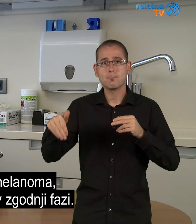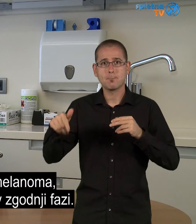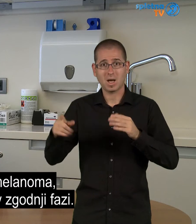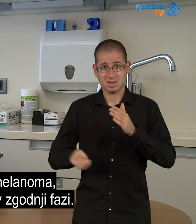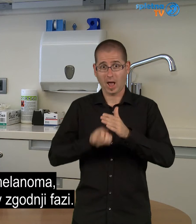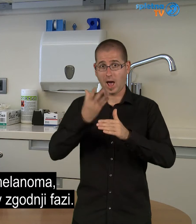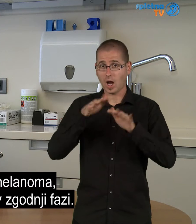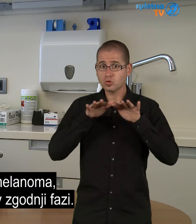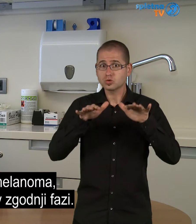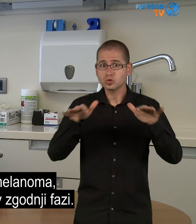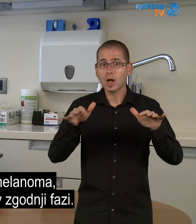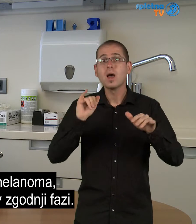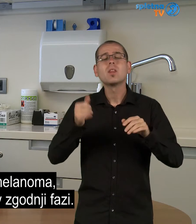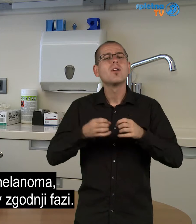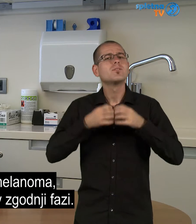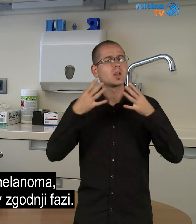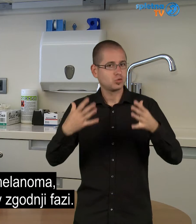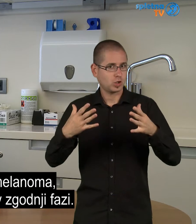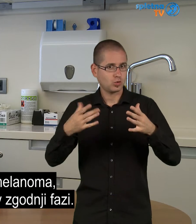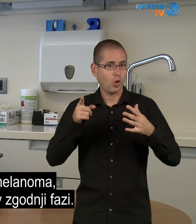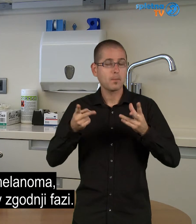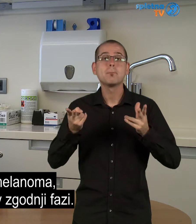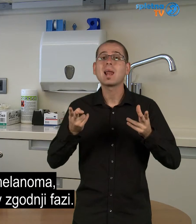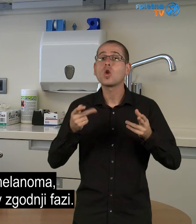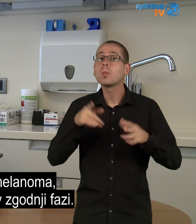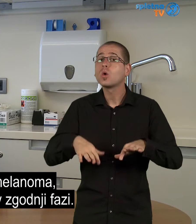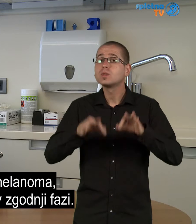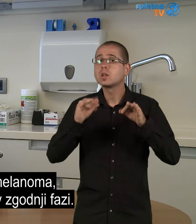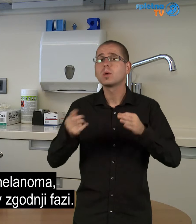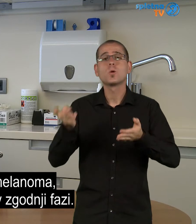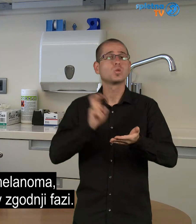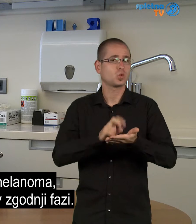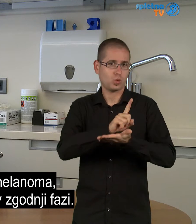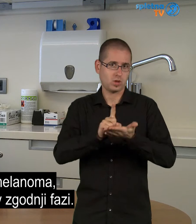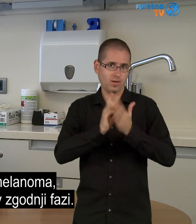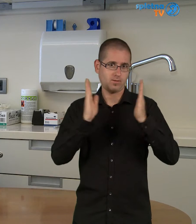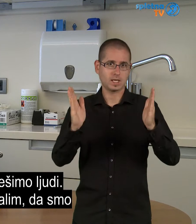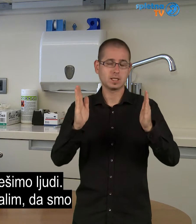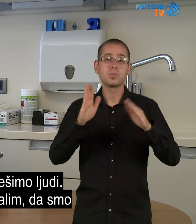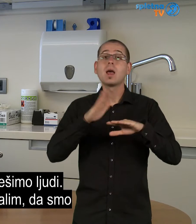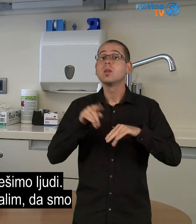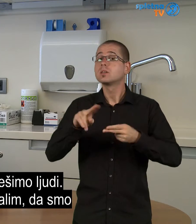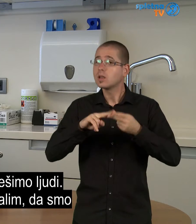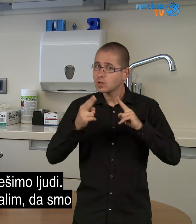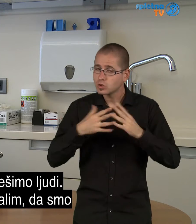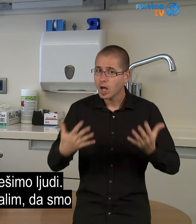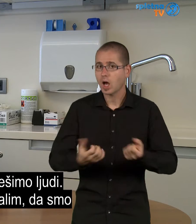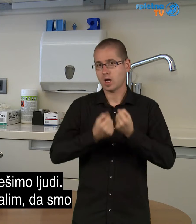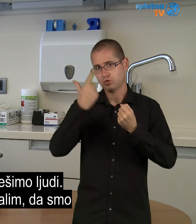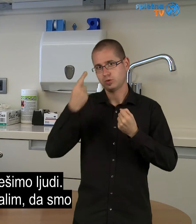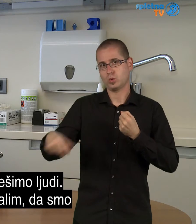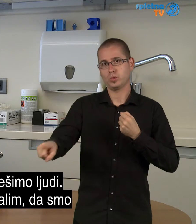da večino melanoma, ki ga odkrijemo, je v zgodnji fazi in na ta način rešimo